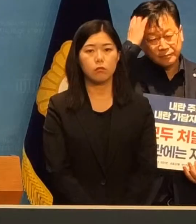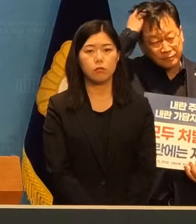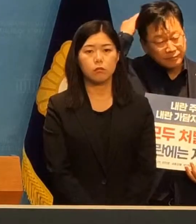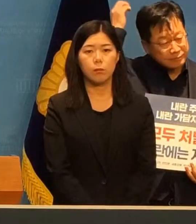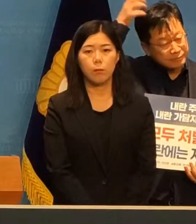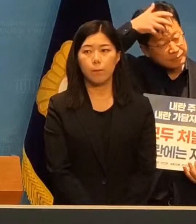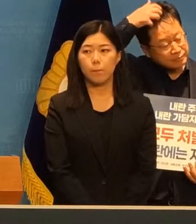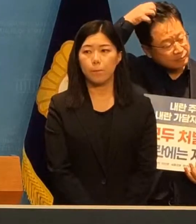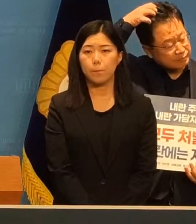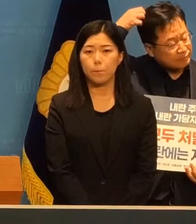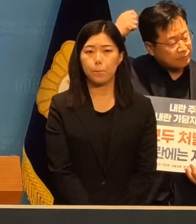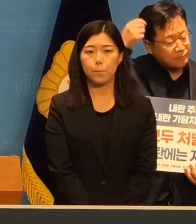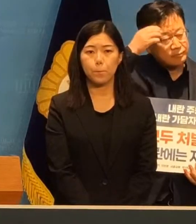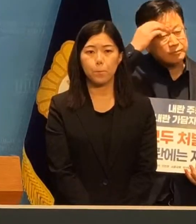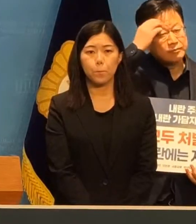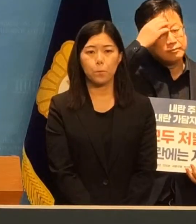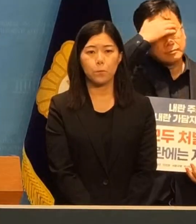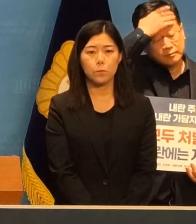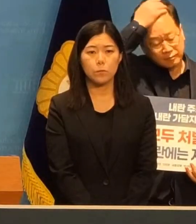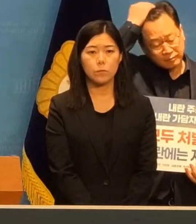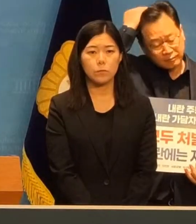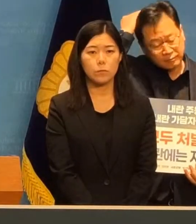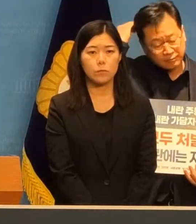아, 잠깐만. 아니. 네, 명민 이쪽으로.